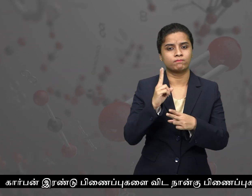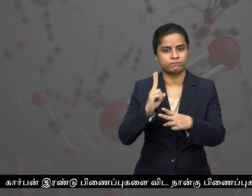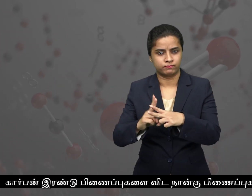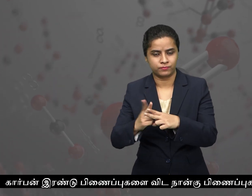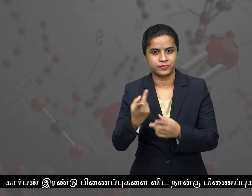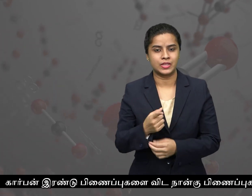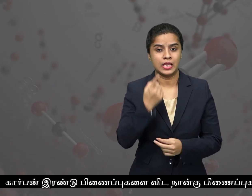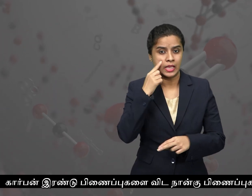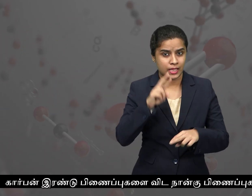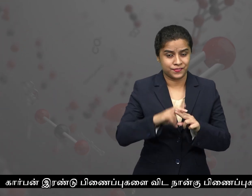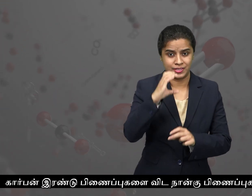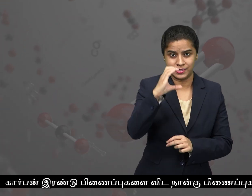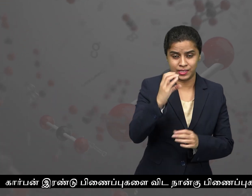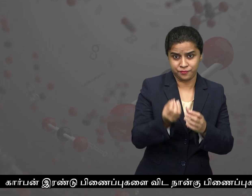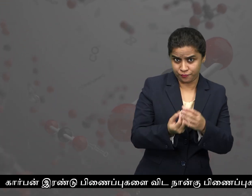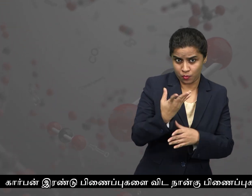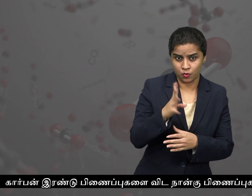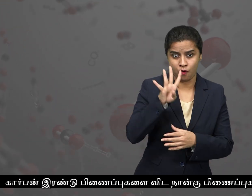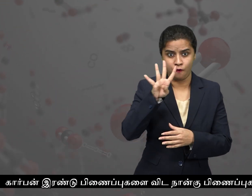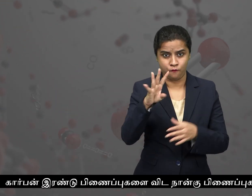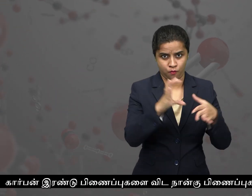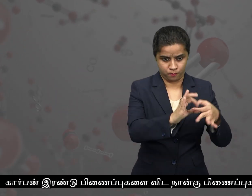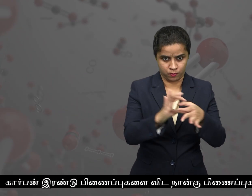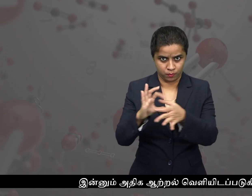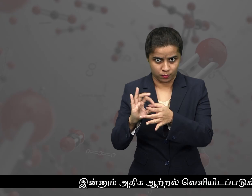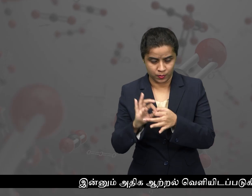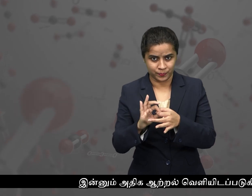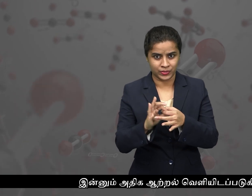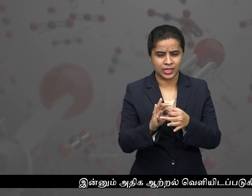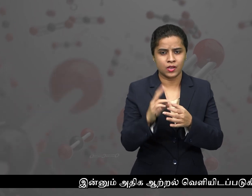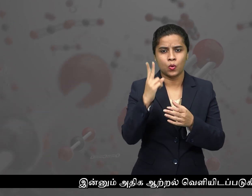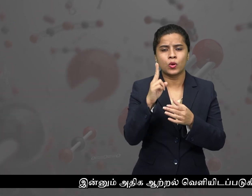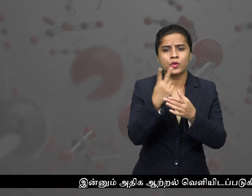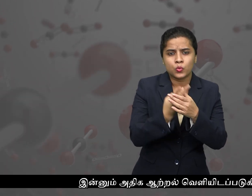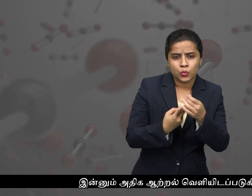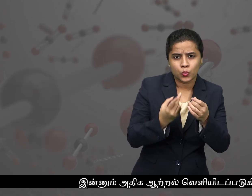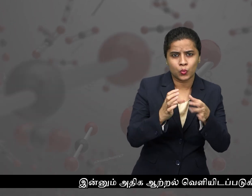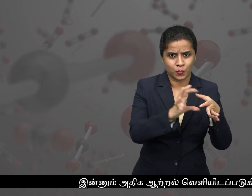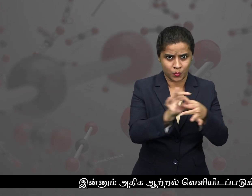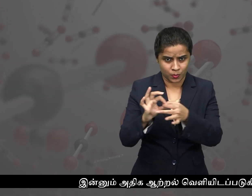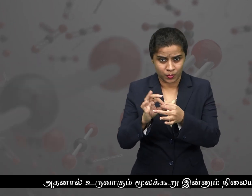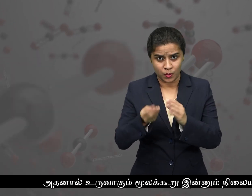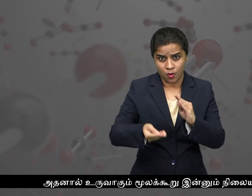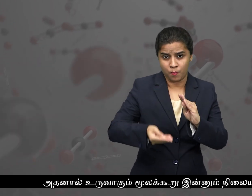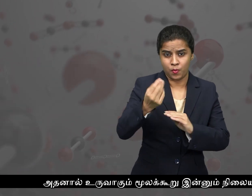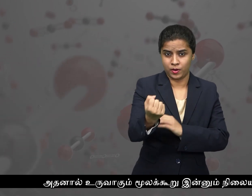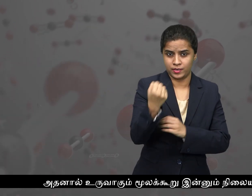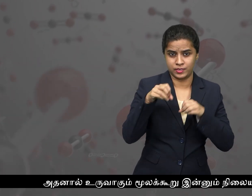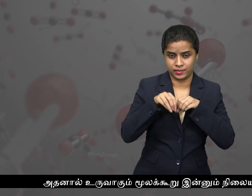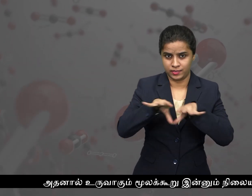2 பிணைப்புகளை விட 4 பிணைப்புகளை உருவாக்கினால் இன்னும் அதிக ஆற்றல் வெளியிடப்படுகிறது. அதனால் உருவாகும்